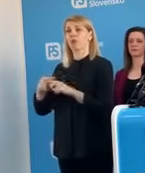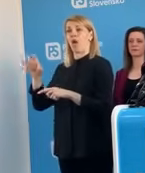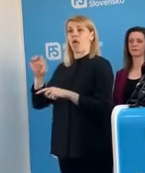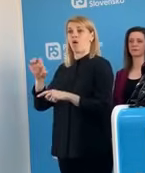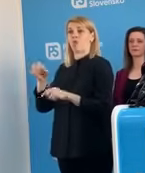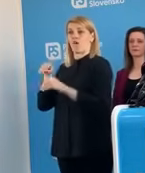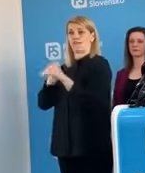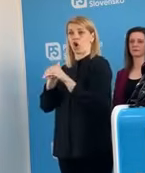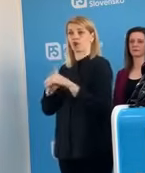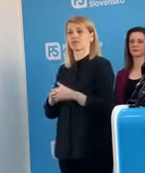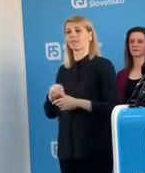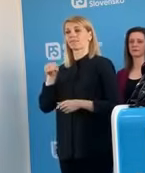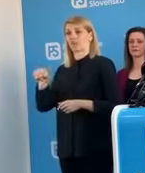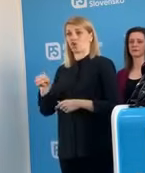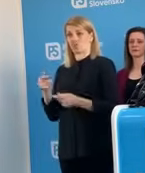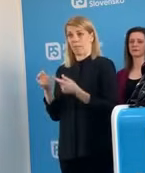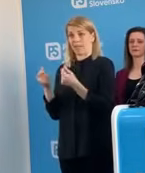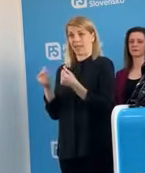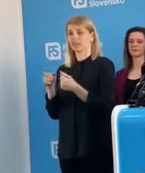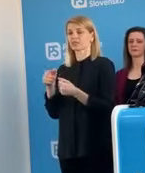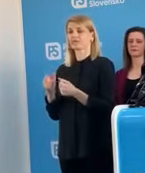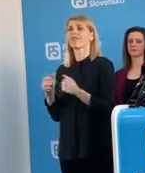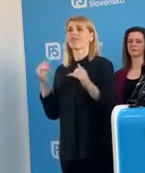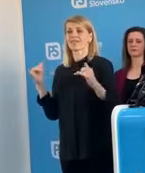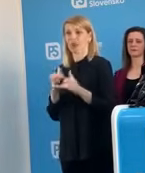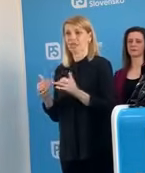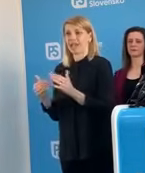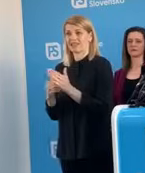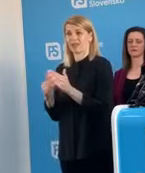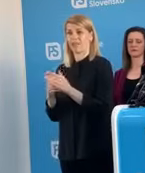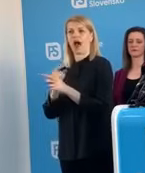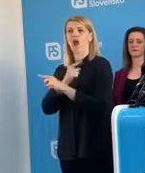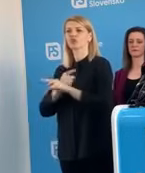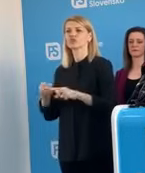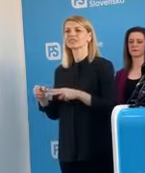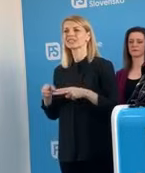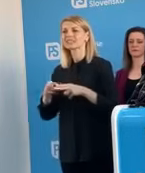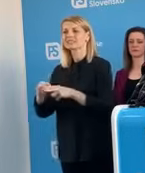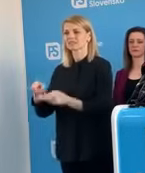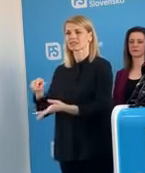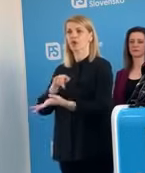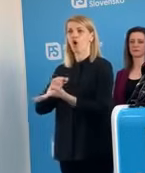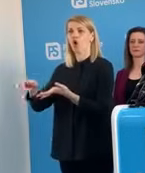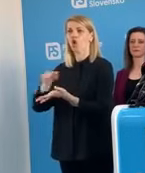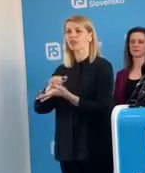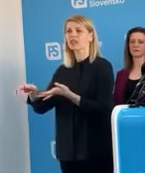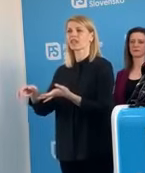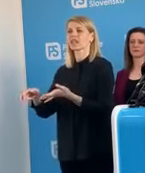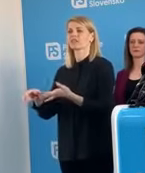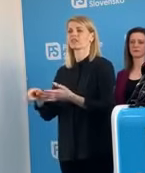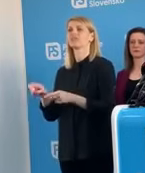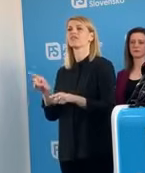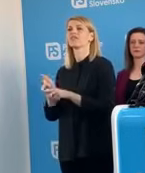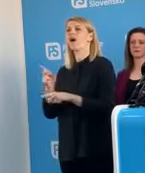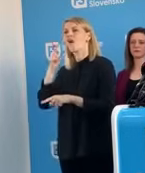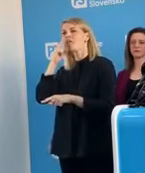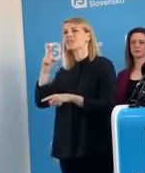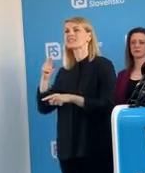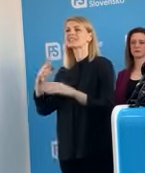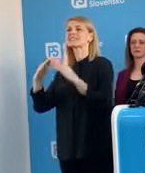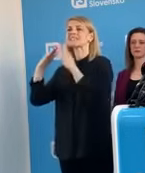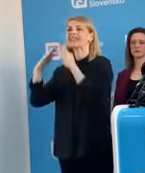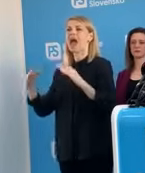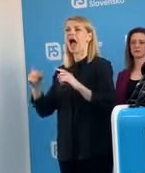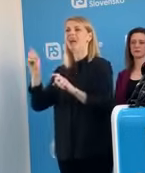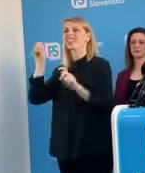to sú presne tie peniaze, ktoré my potrebujeme na tie rozbité cesty, na tie rozbité chodníky, na tie diery v niektorých strechách,